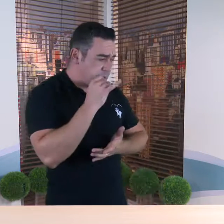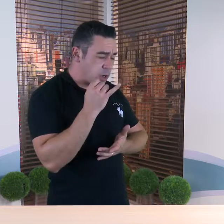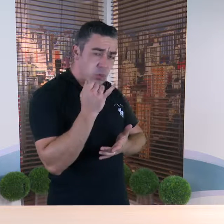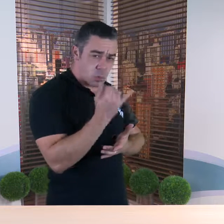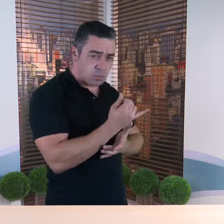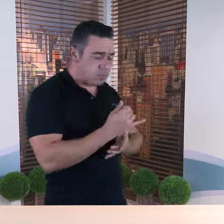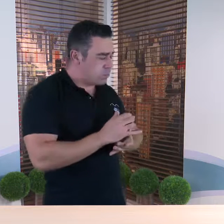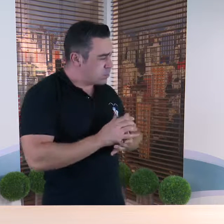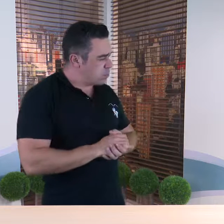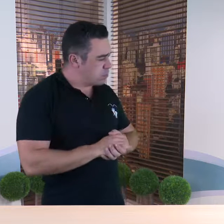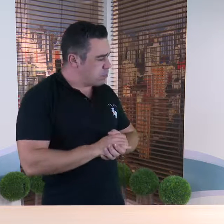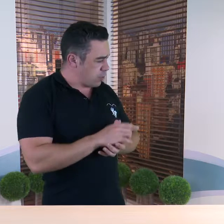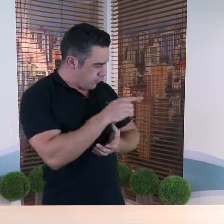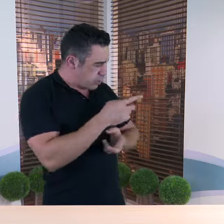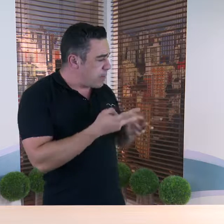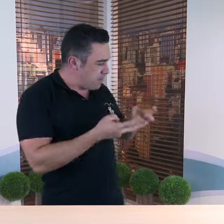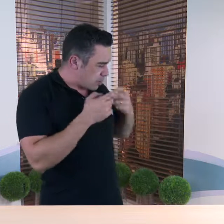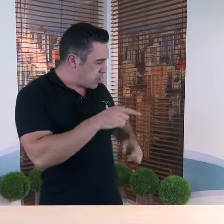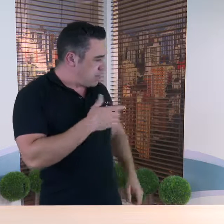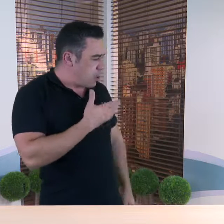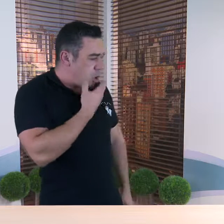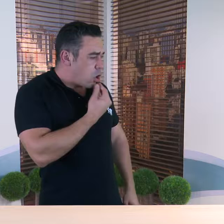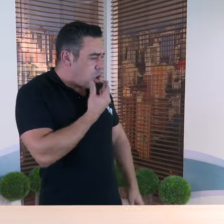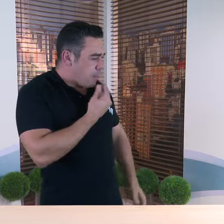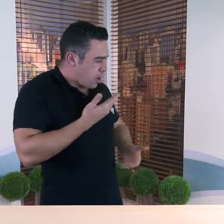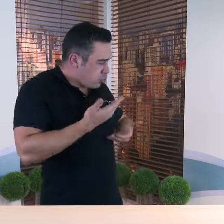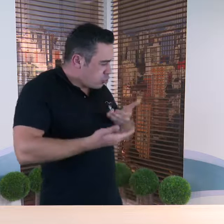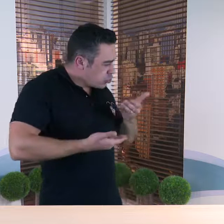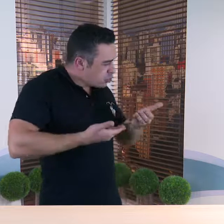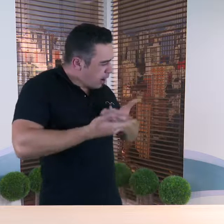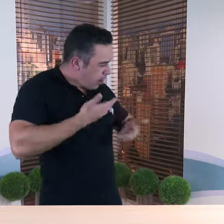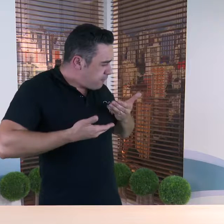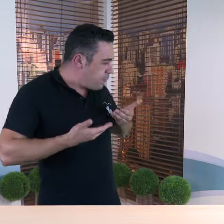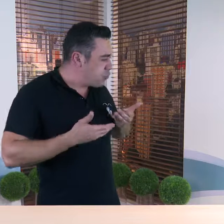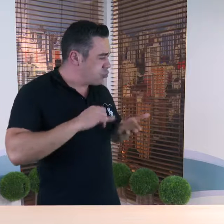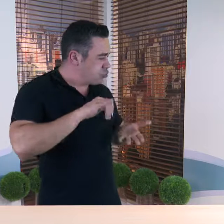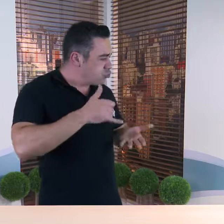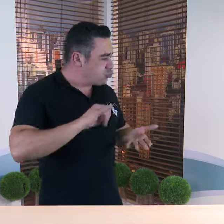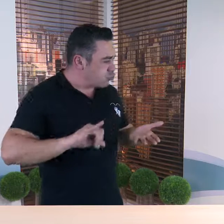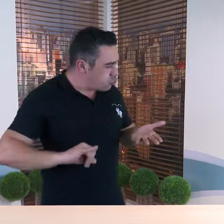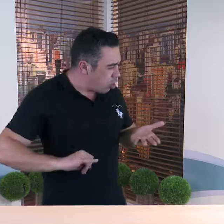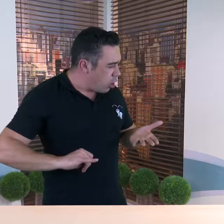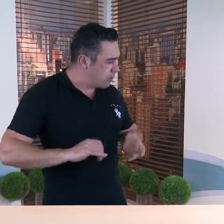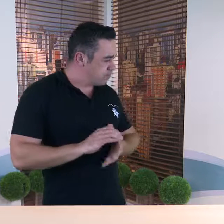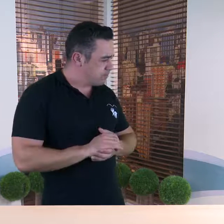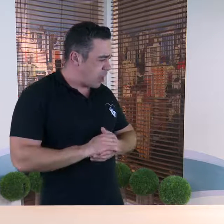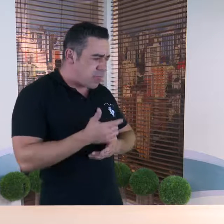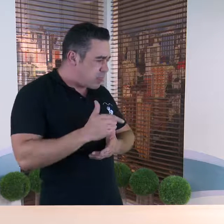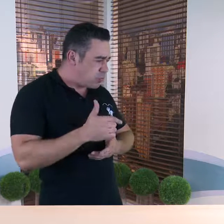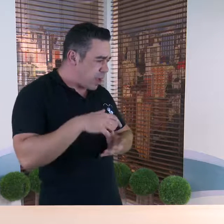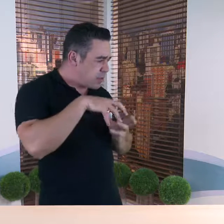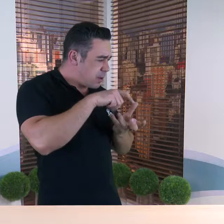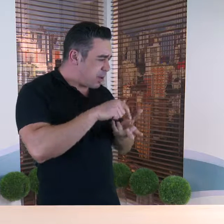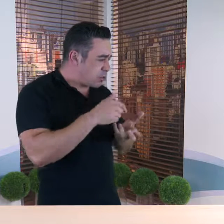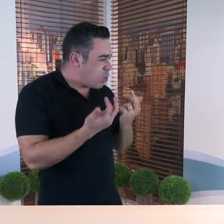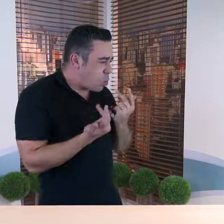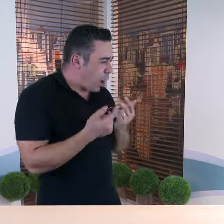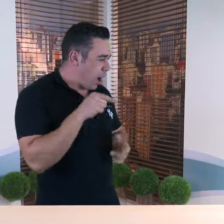disse o Senhor a Satanás: Observaste tu a meu servo Jó? Porque ninguém há na